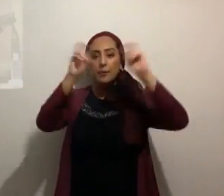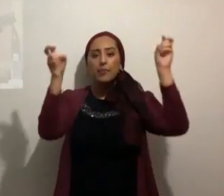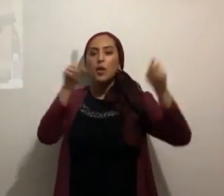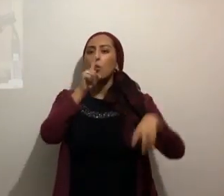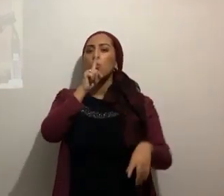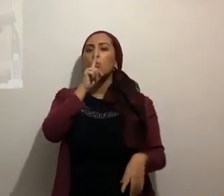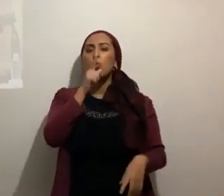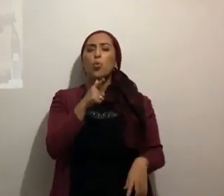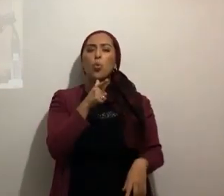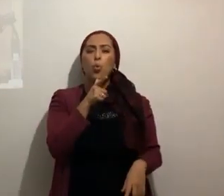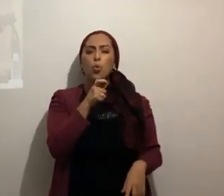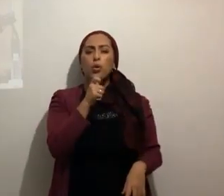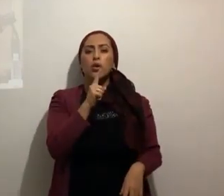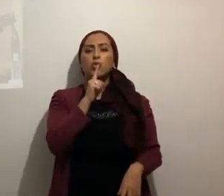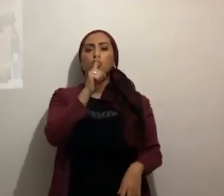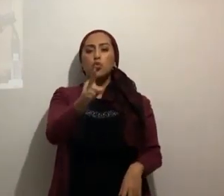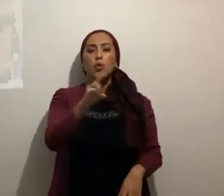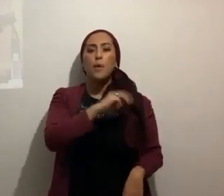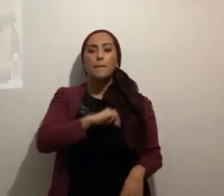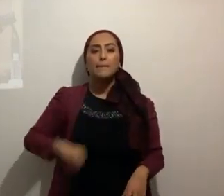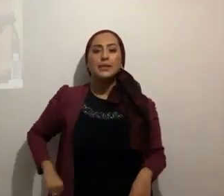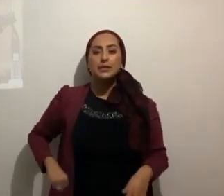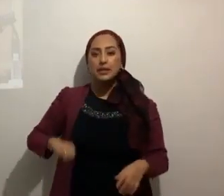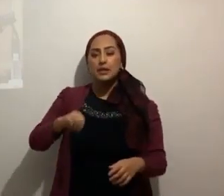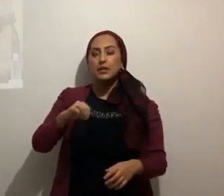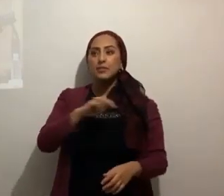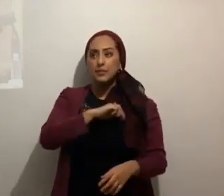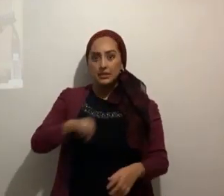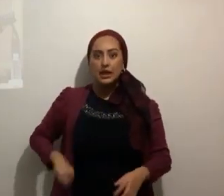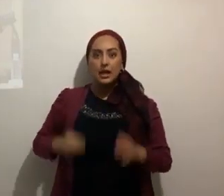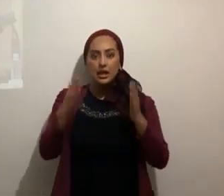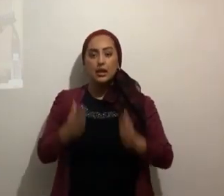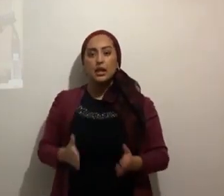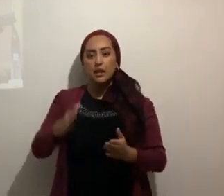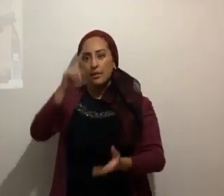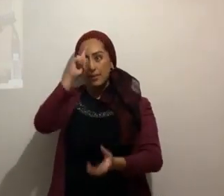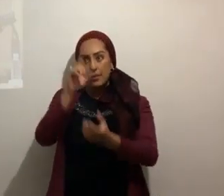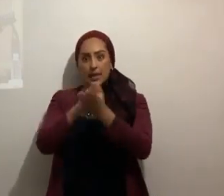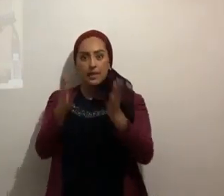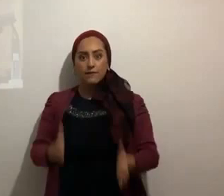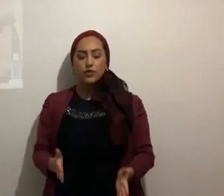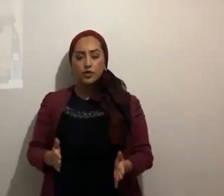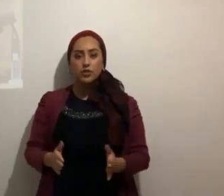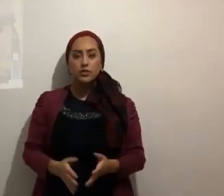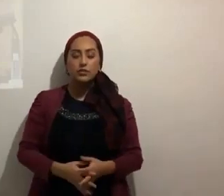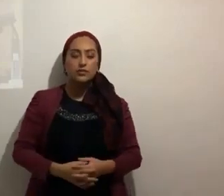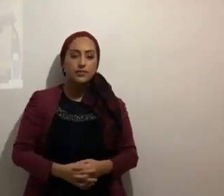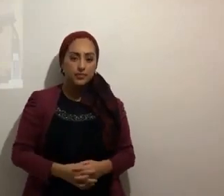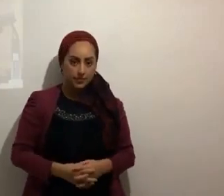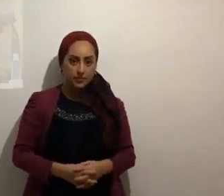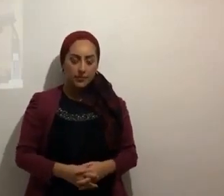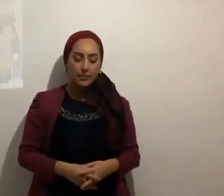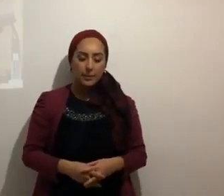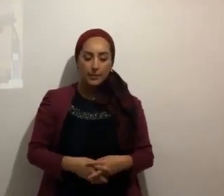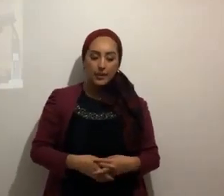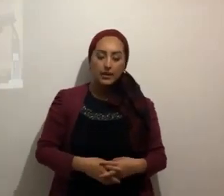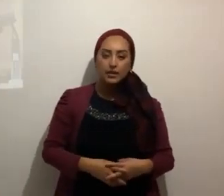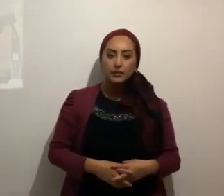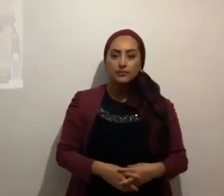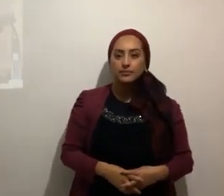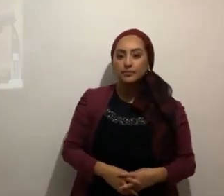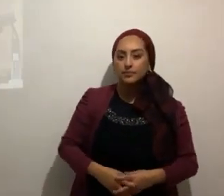mesiánico? Véanlo. ¿Quién es un verdadero mesiánico? Para empezar explico que no es un payaso, o sea, no es un payaso de circo, por así